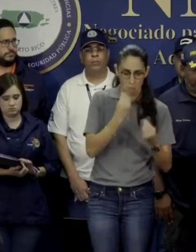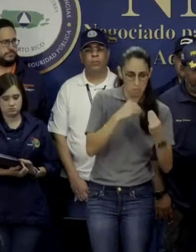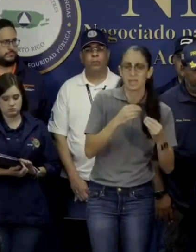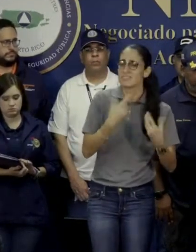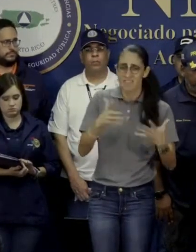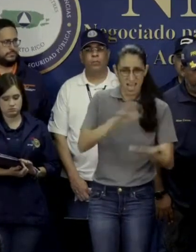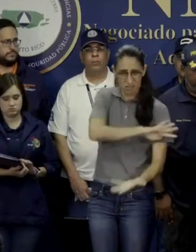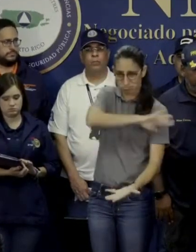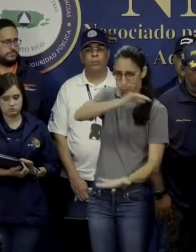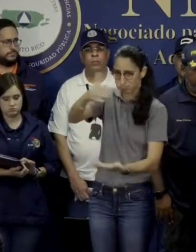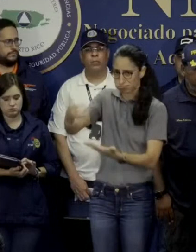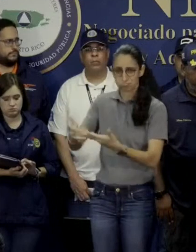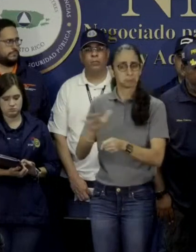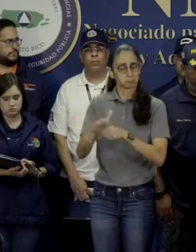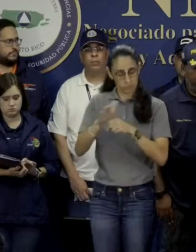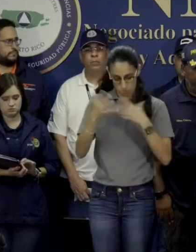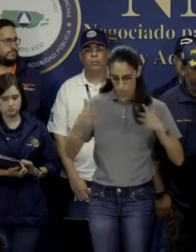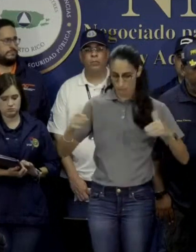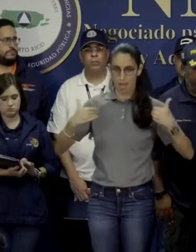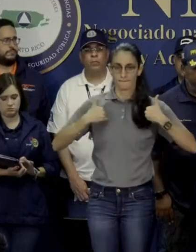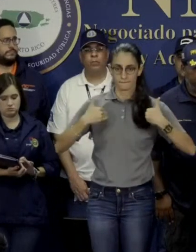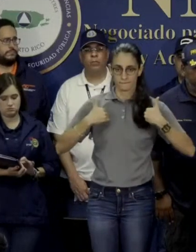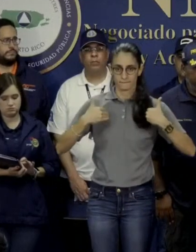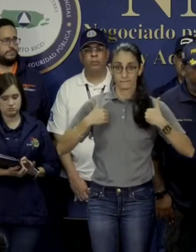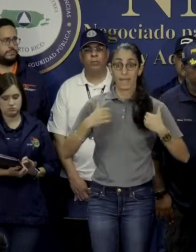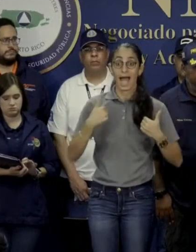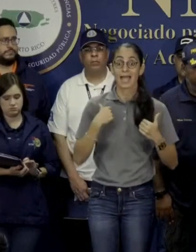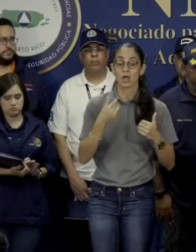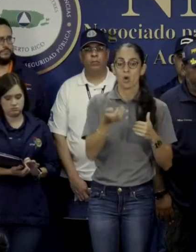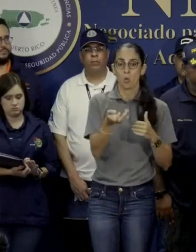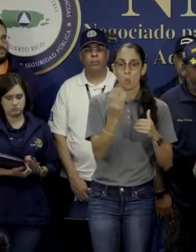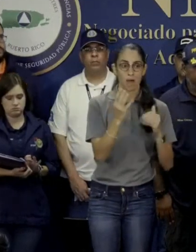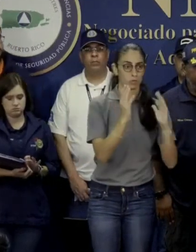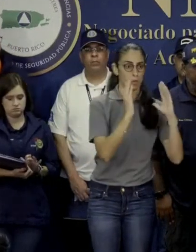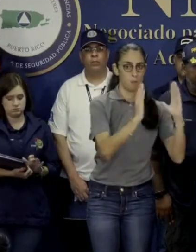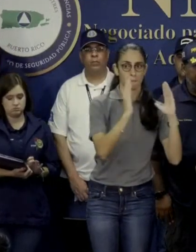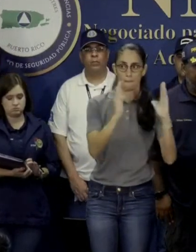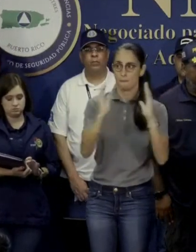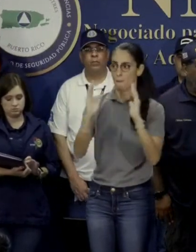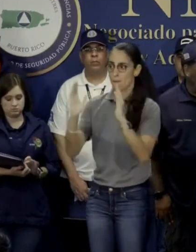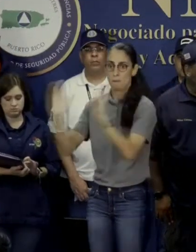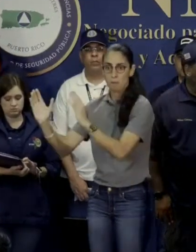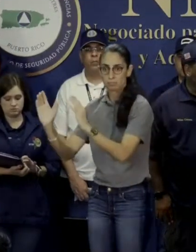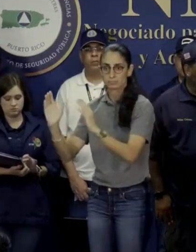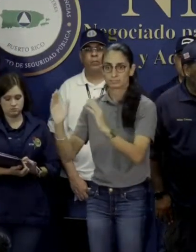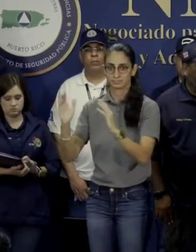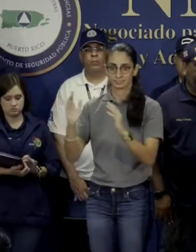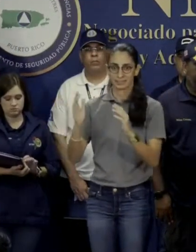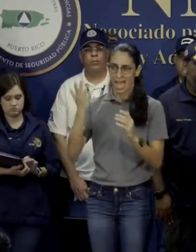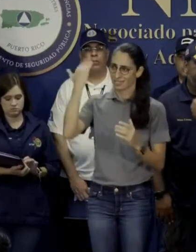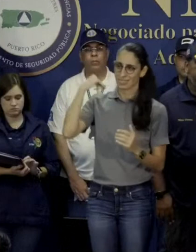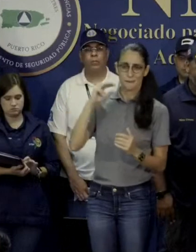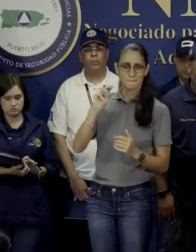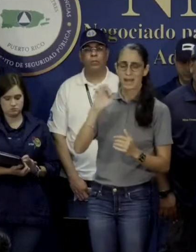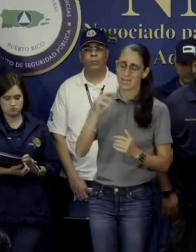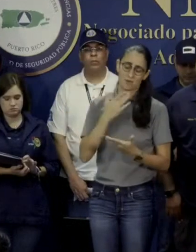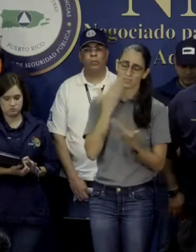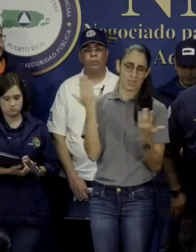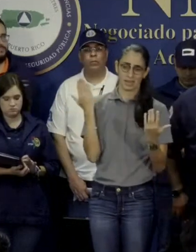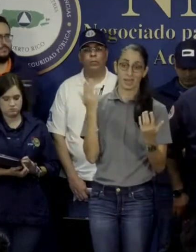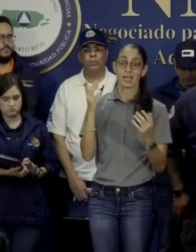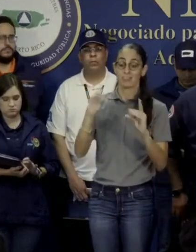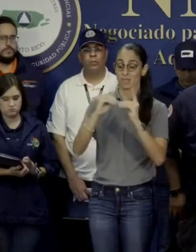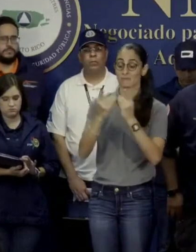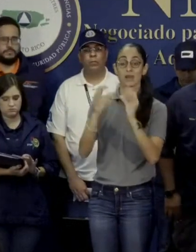cantidad extraordinaria. Cuatro almacenes en vez de un almacén, que era lo que teníamos luego de María. El Departamento de